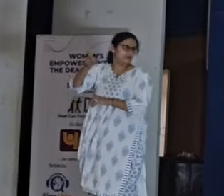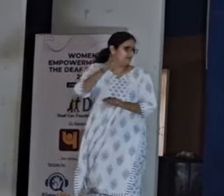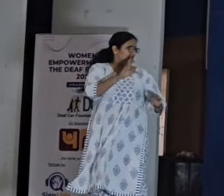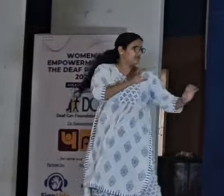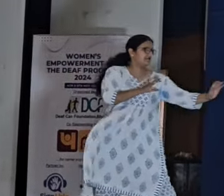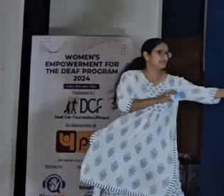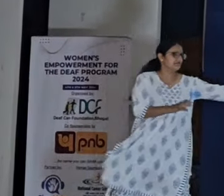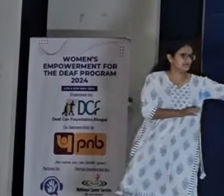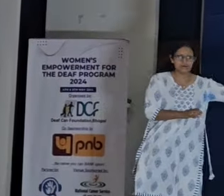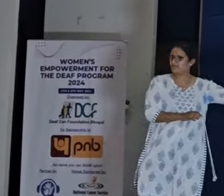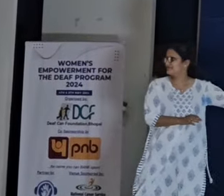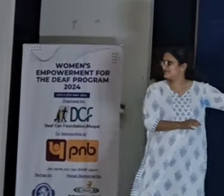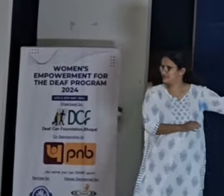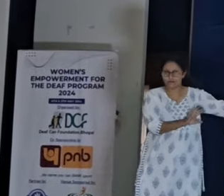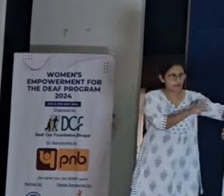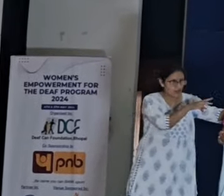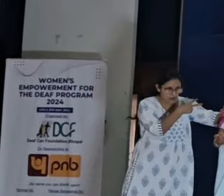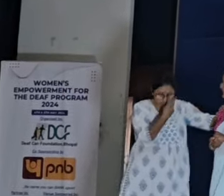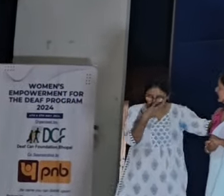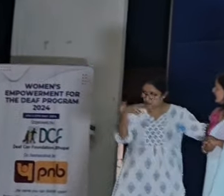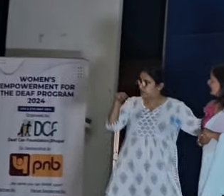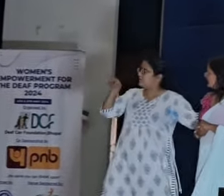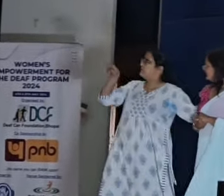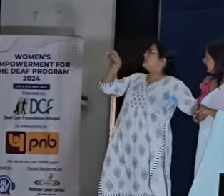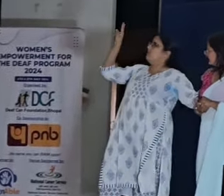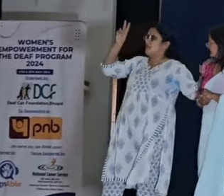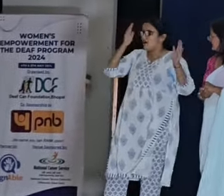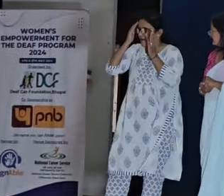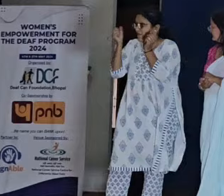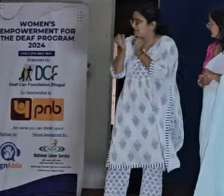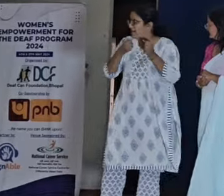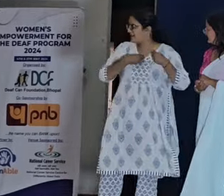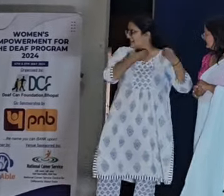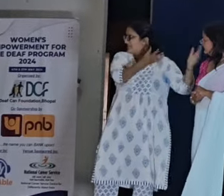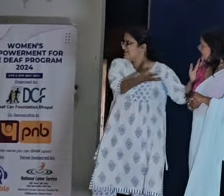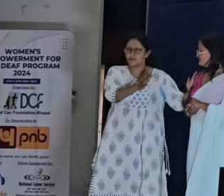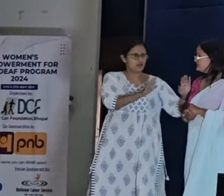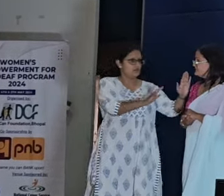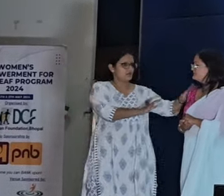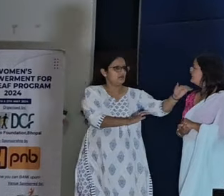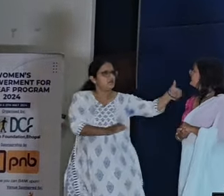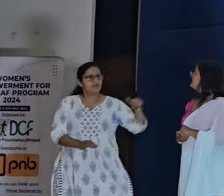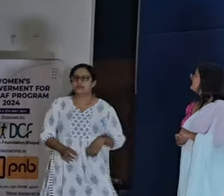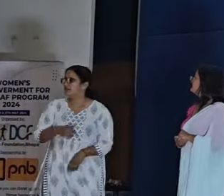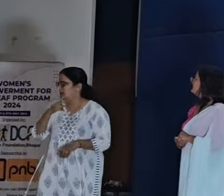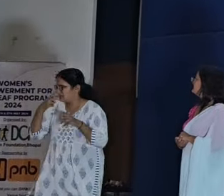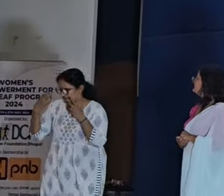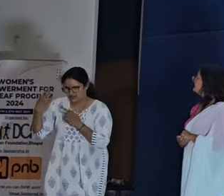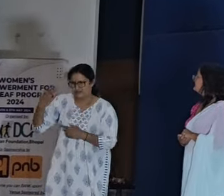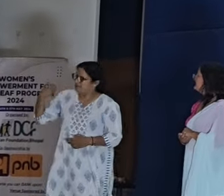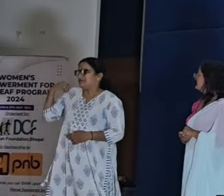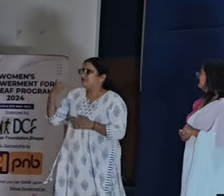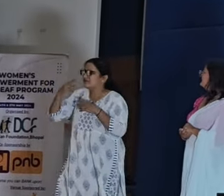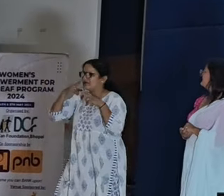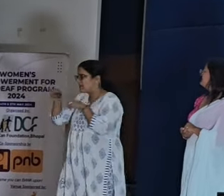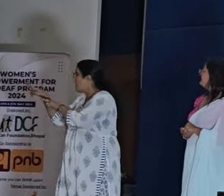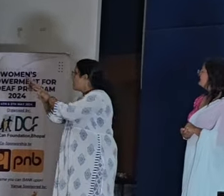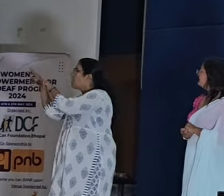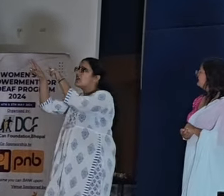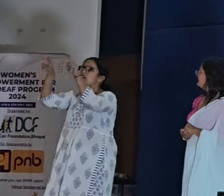फिर उसके बाद उन्होंने बताया। अशर को आप कैसे बता सकते हैं? जैसे कि उन्होंने धीरे से आपने बात रखा और उन्होंने जैसे मेरे को देखा, क्योंकि एक अशर क्या ना कि जब